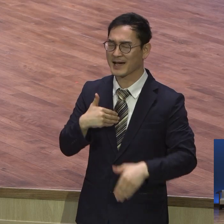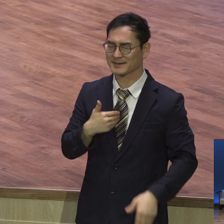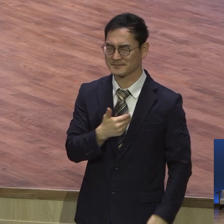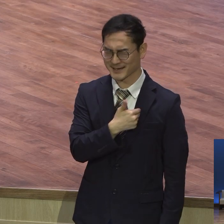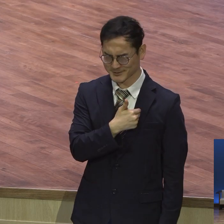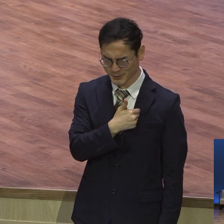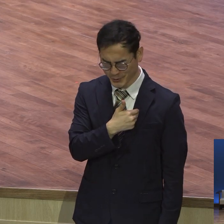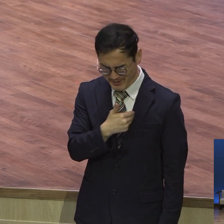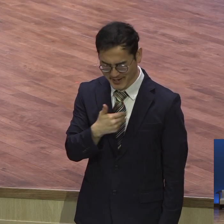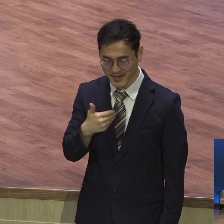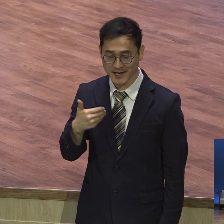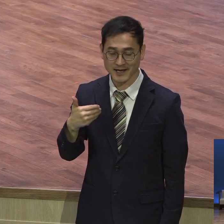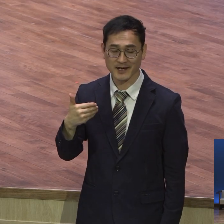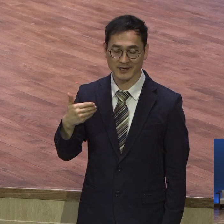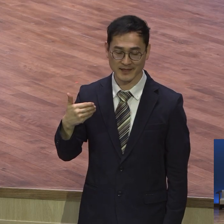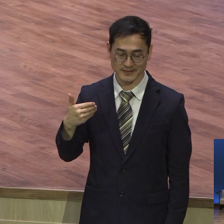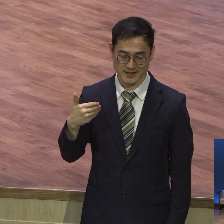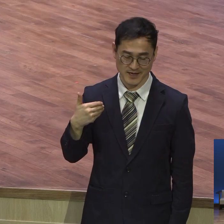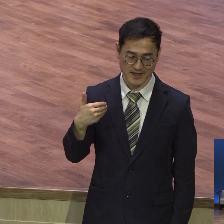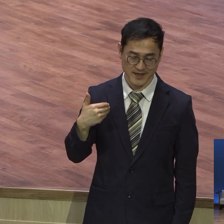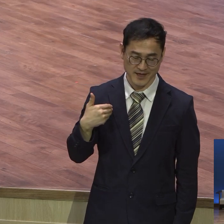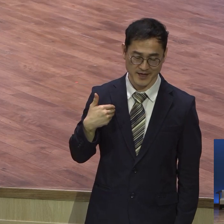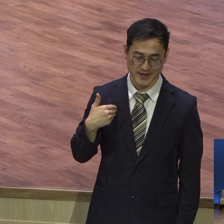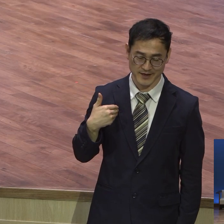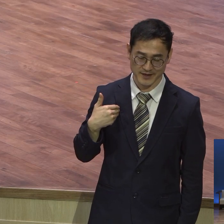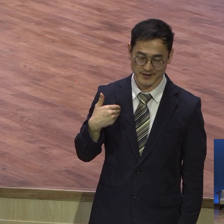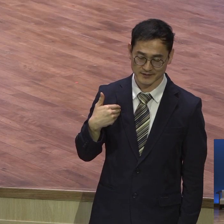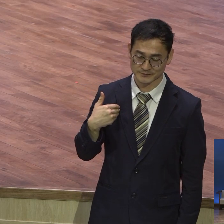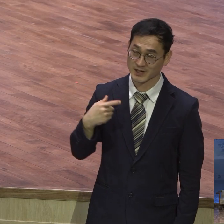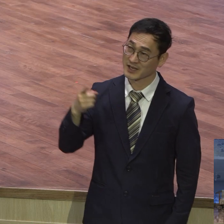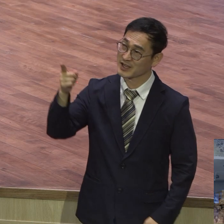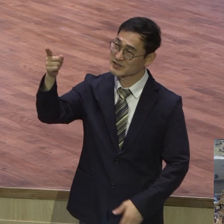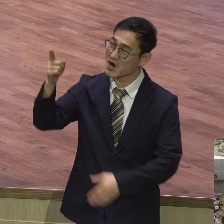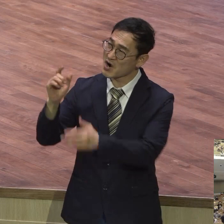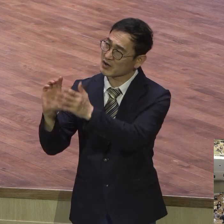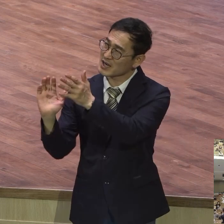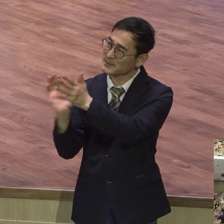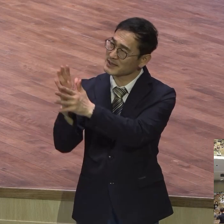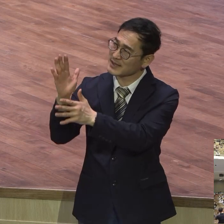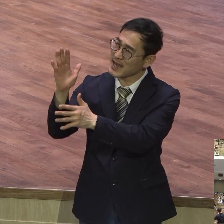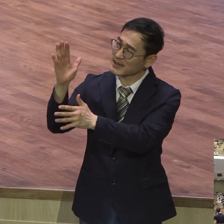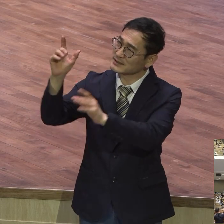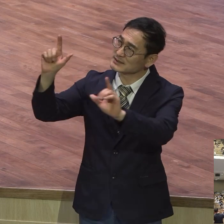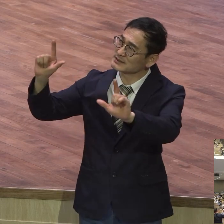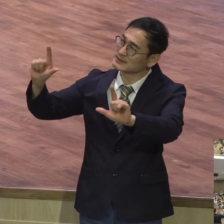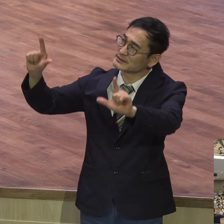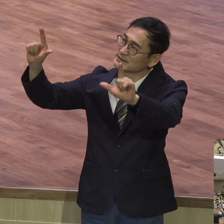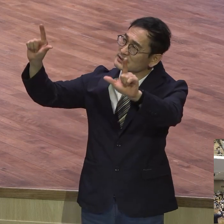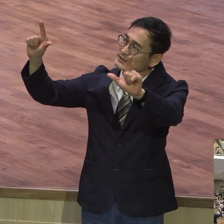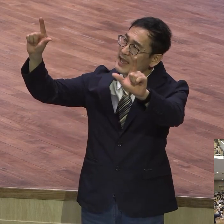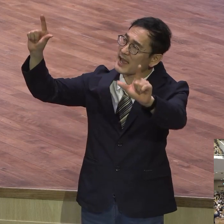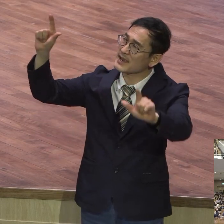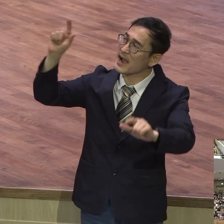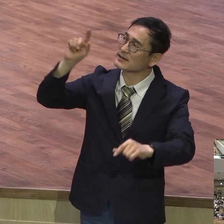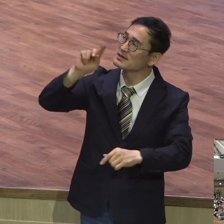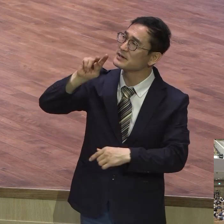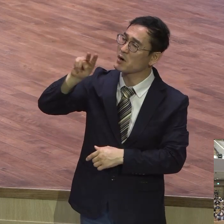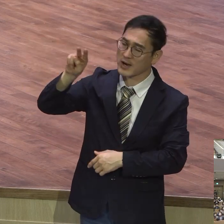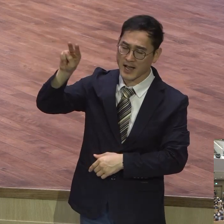나만 만족하였네 저기 빛나는